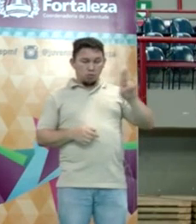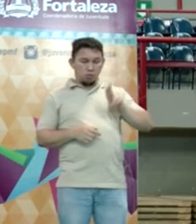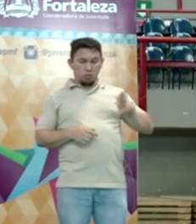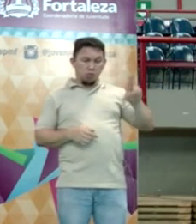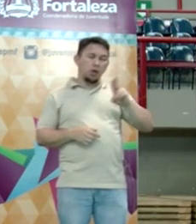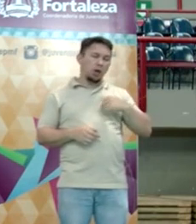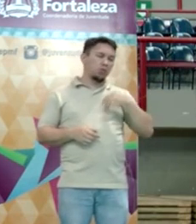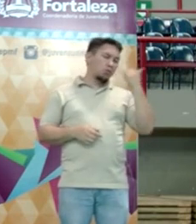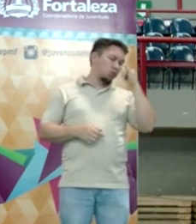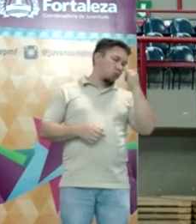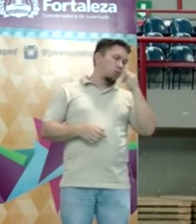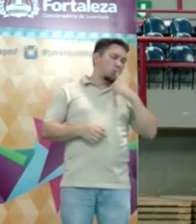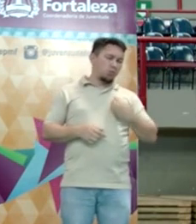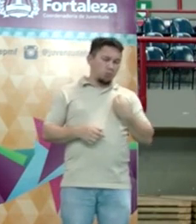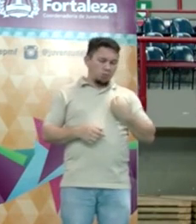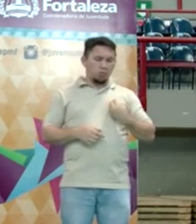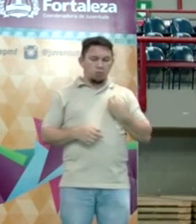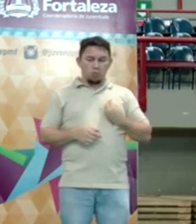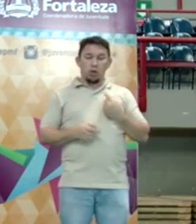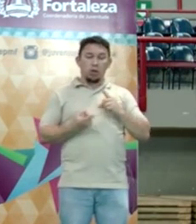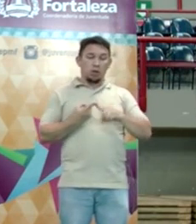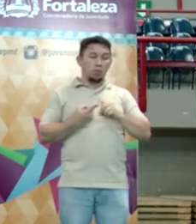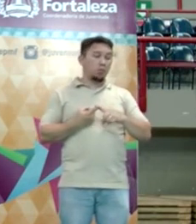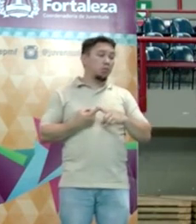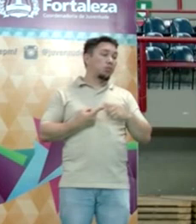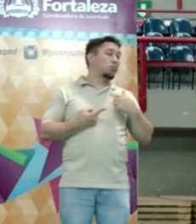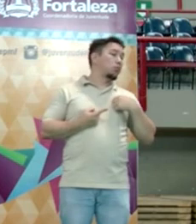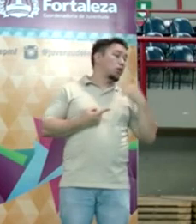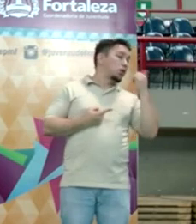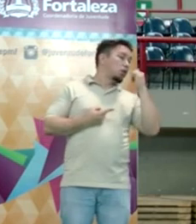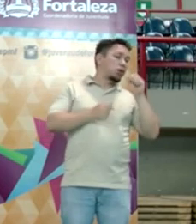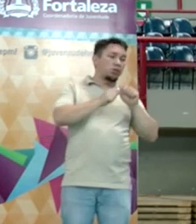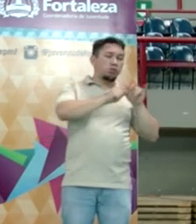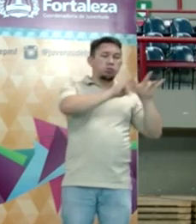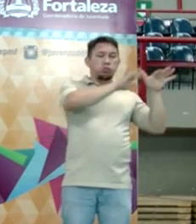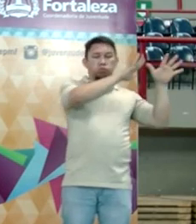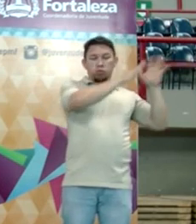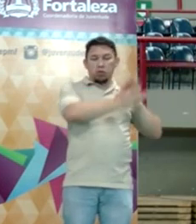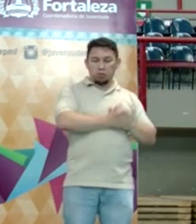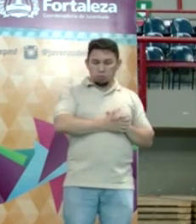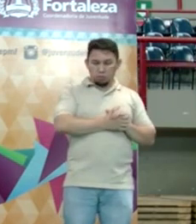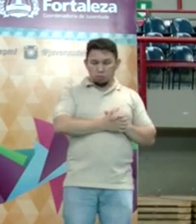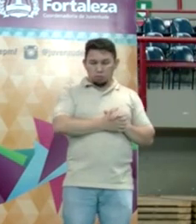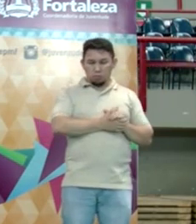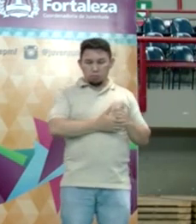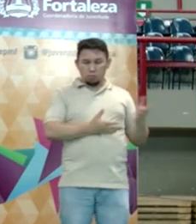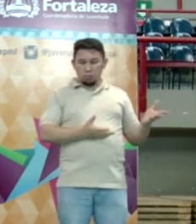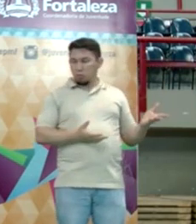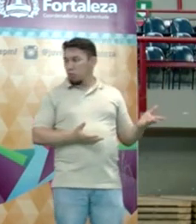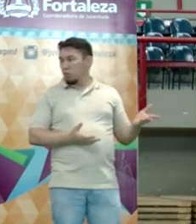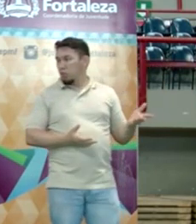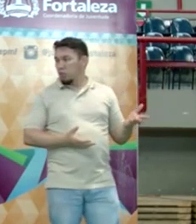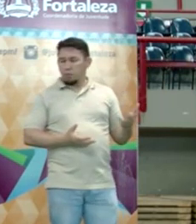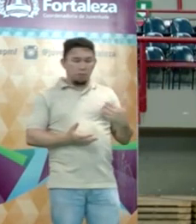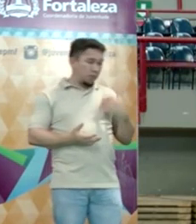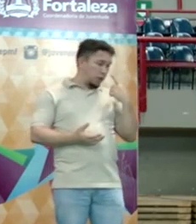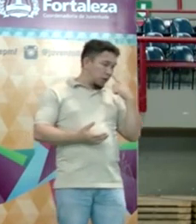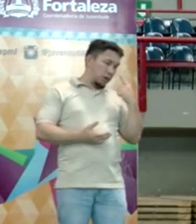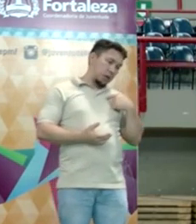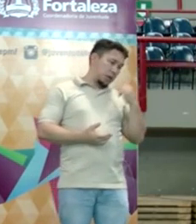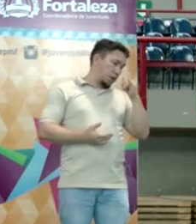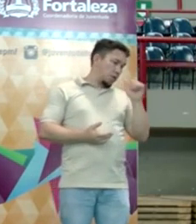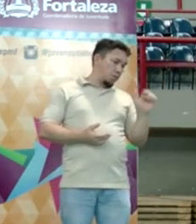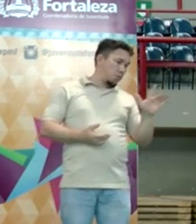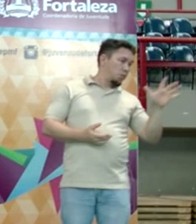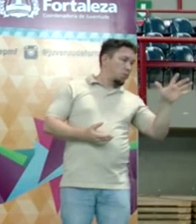energia útil e foram utilizados como energia dissipada. Claro que a energia dissipada eu não vou poder